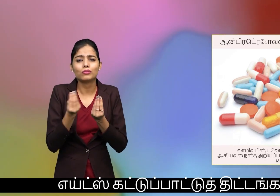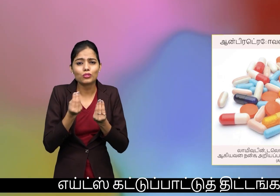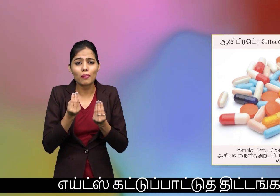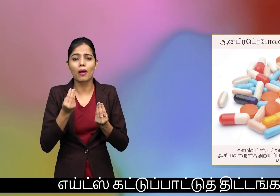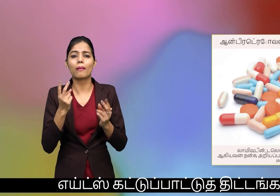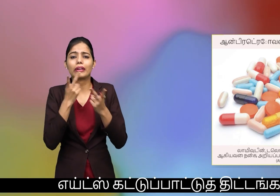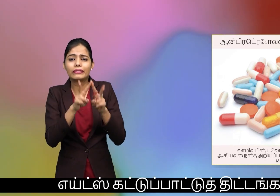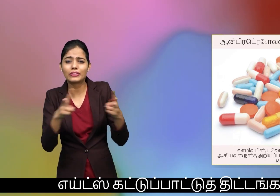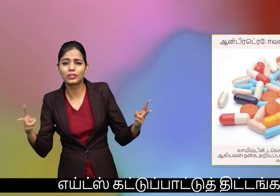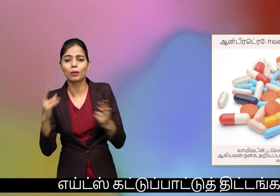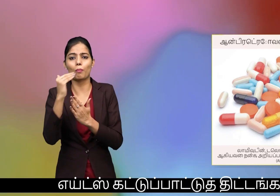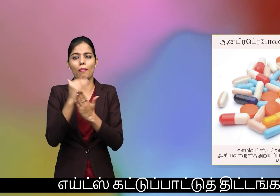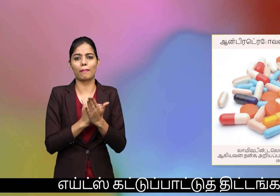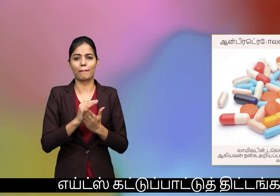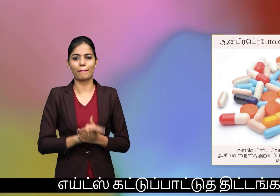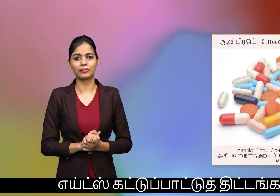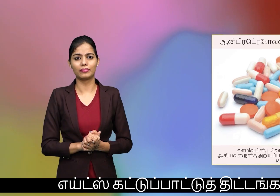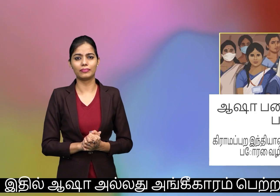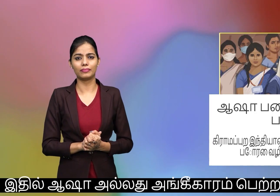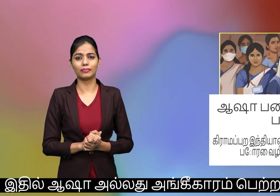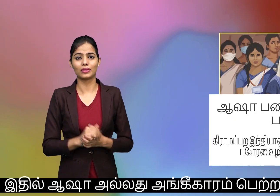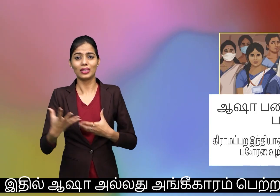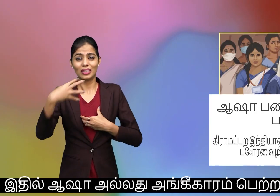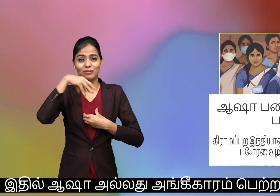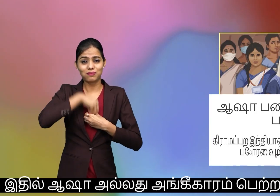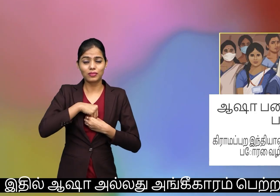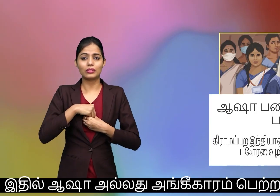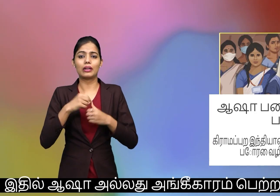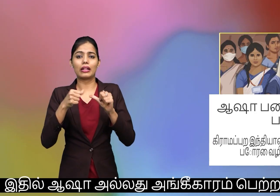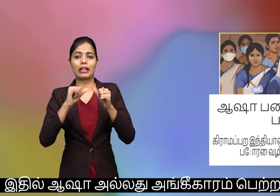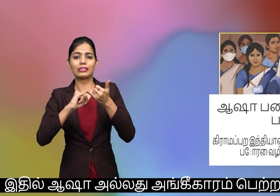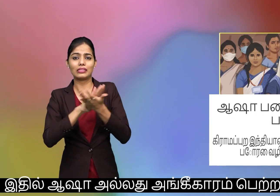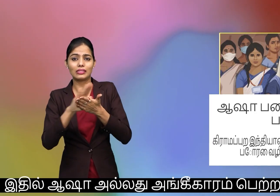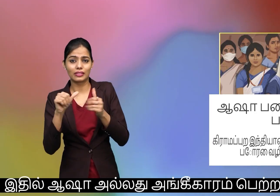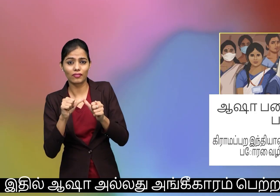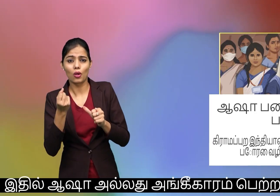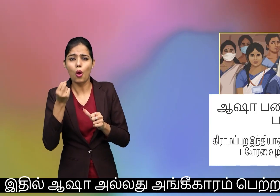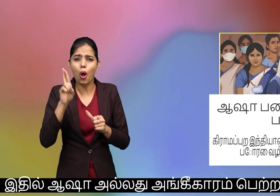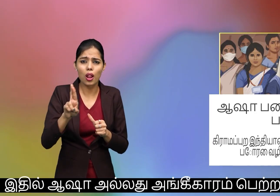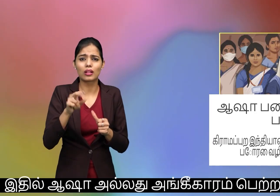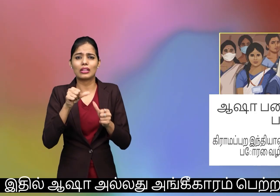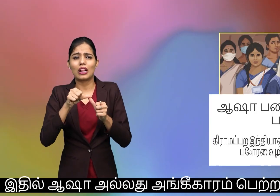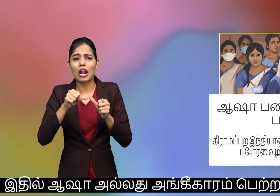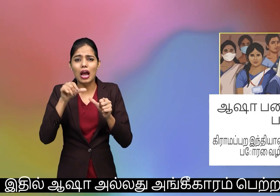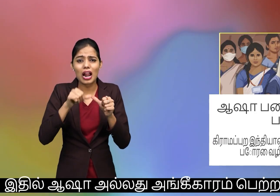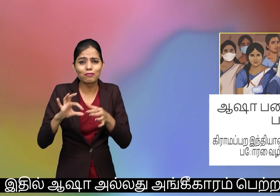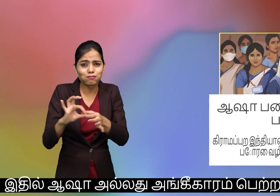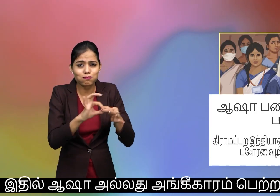திட்டங்களை செயல்படுத்தி வருகின்றன. இதில் ASHA அல்லது அங்கீகாரம் பெற்ற சமூக